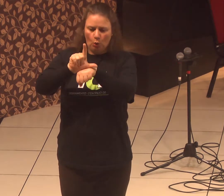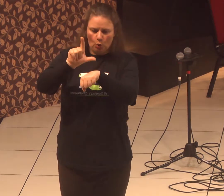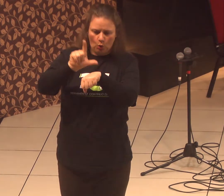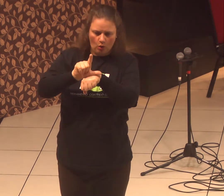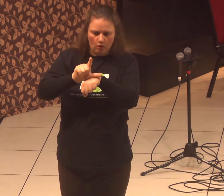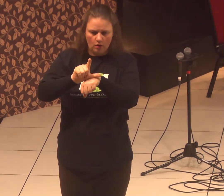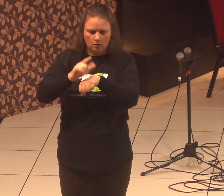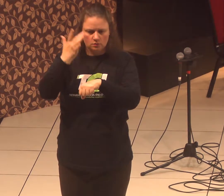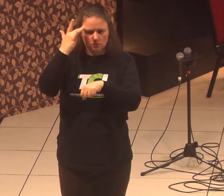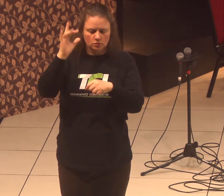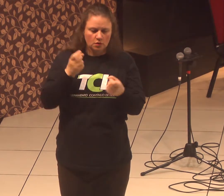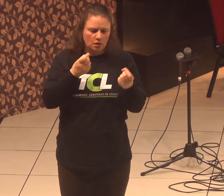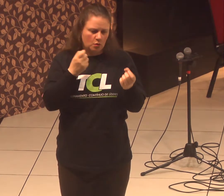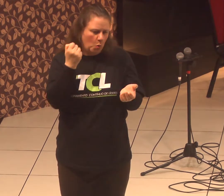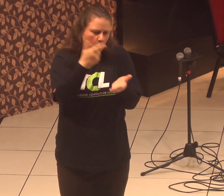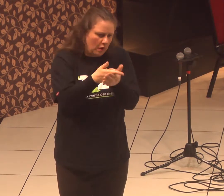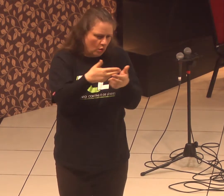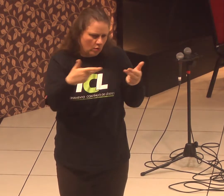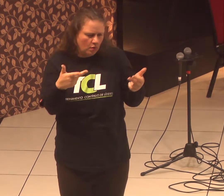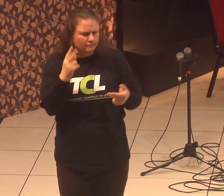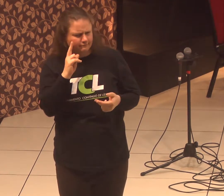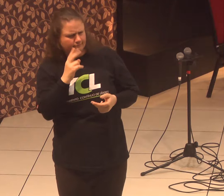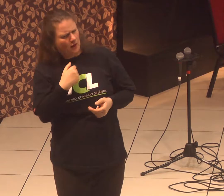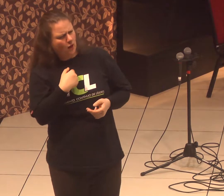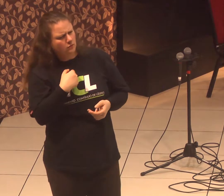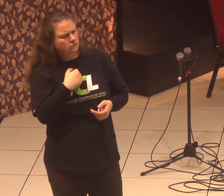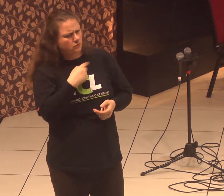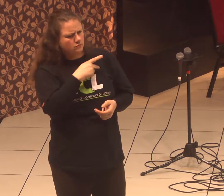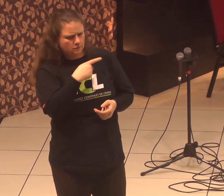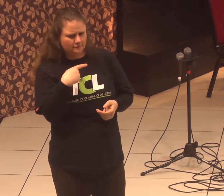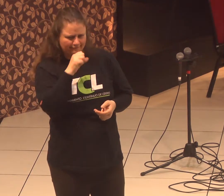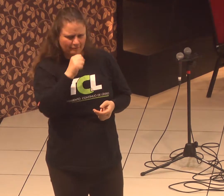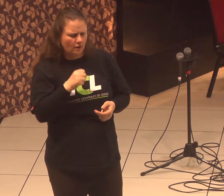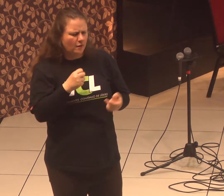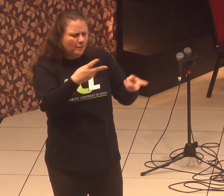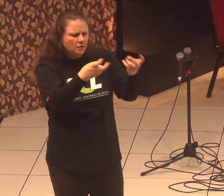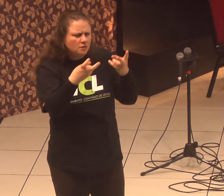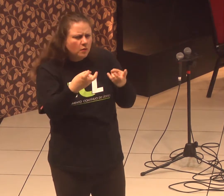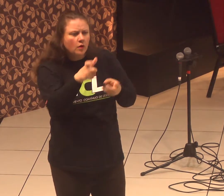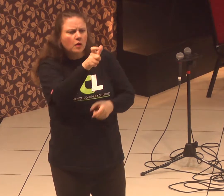coisa. Eu vi que a pessoa não estava muito boa, ela estava com dor, né?